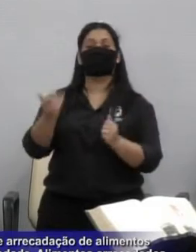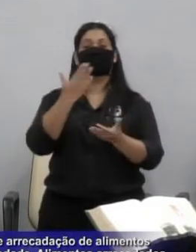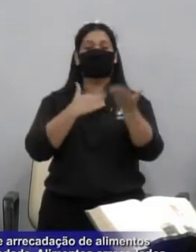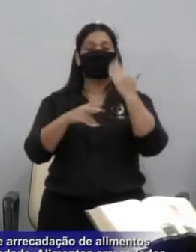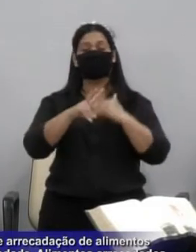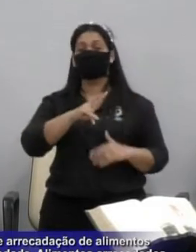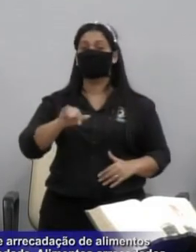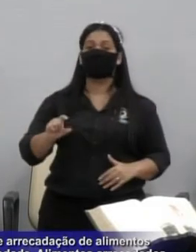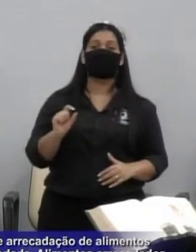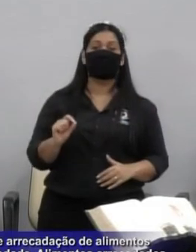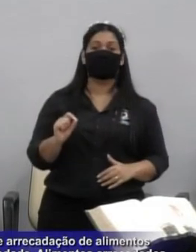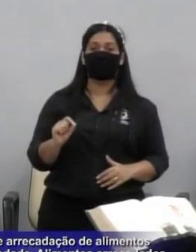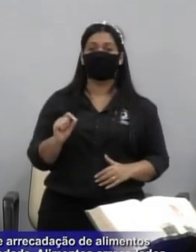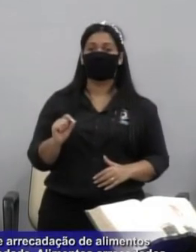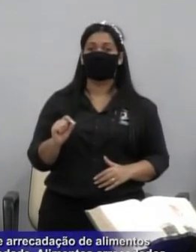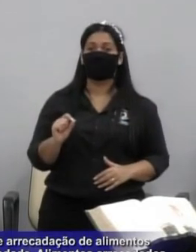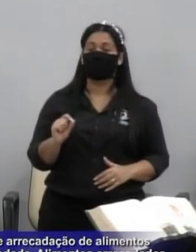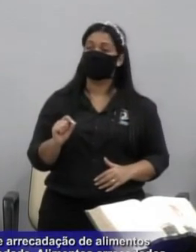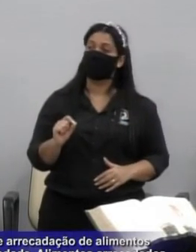será